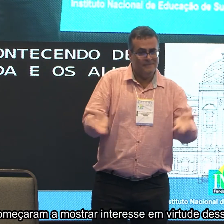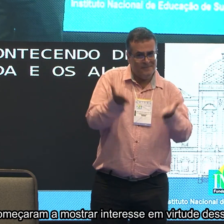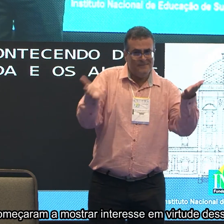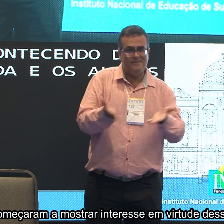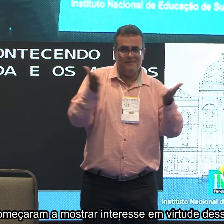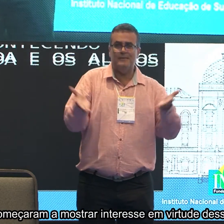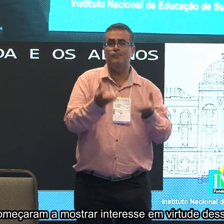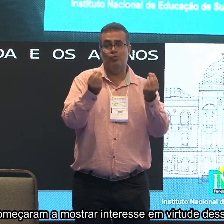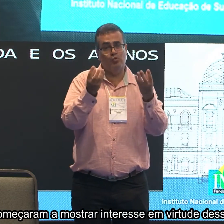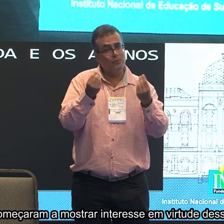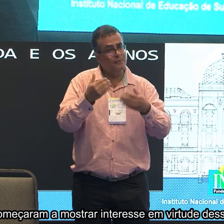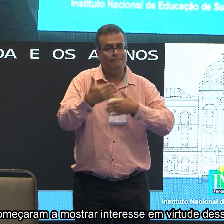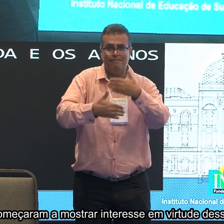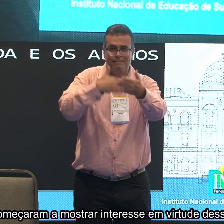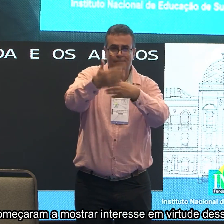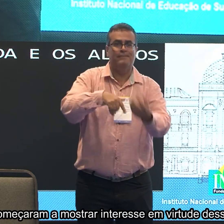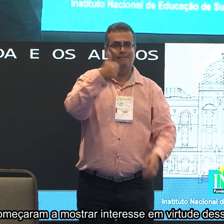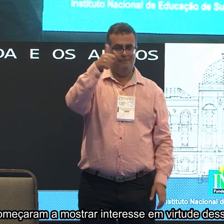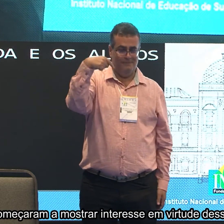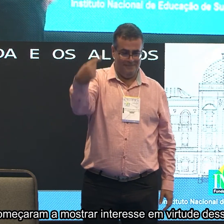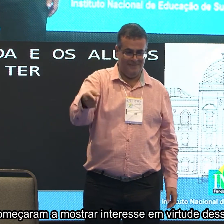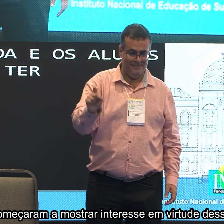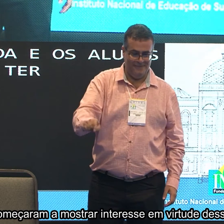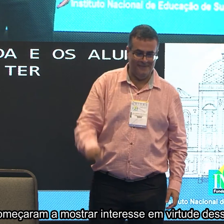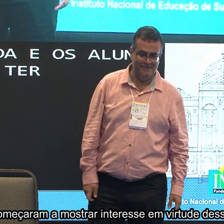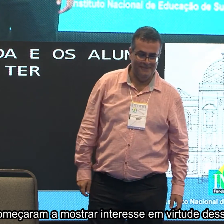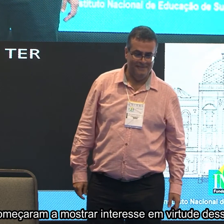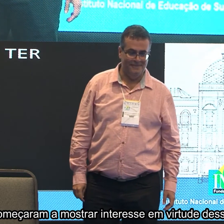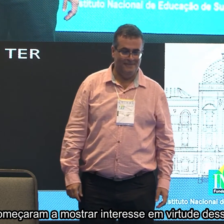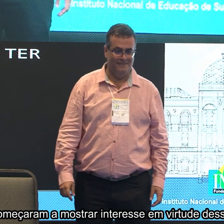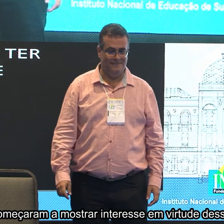Mostrar interesse. E os alunos também começaram a mostrar interesse em virtude